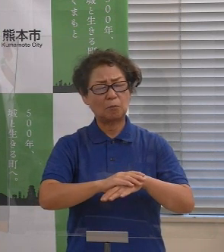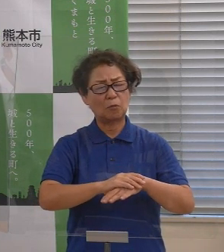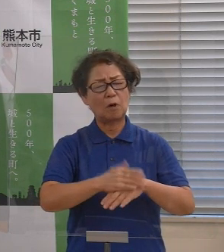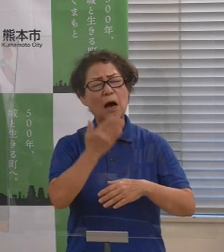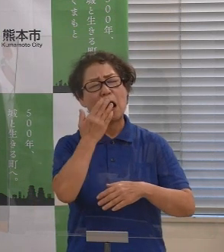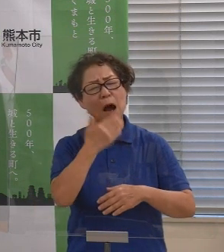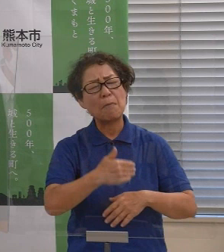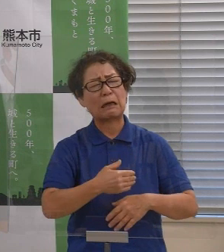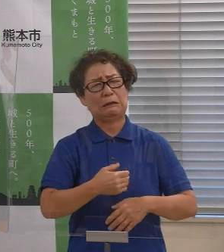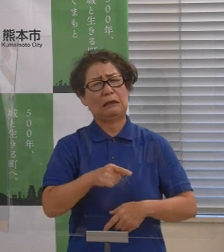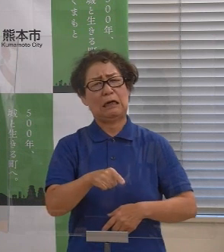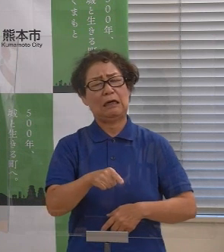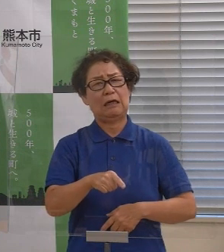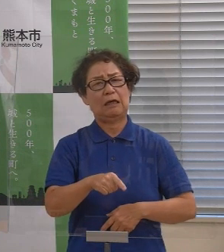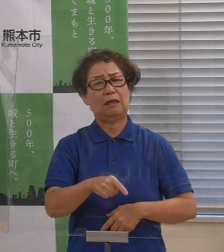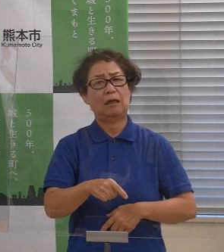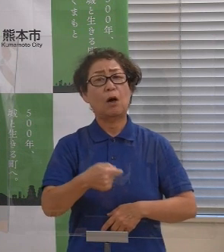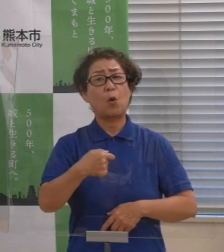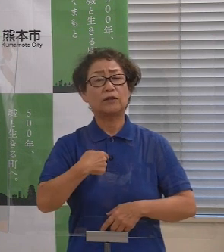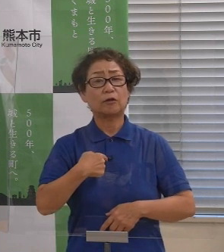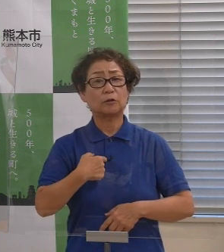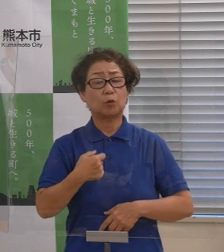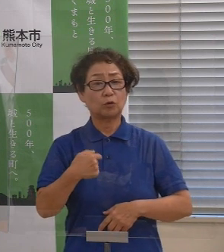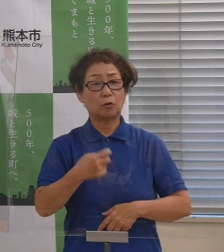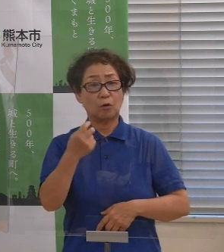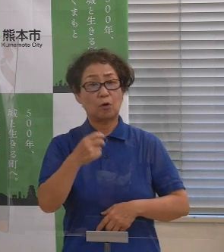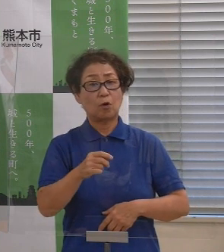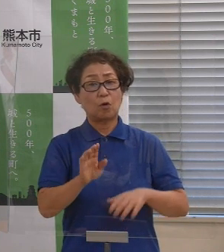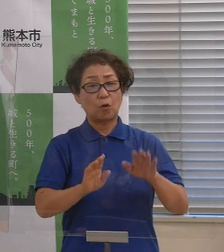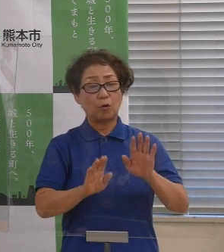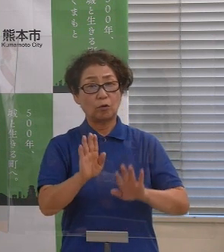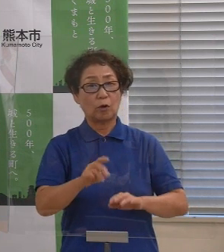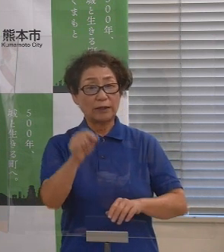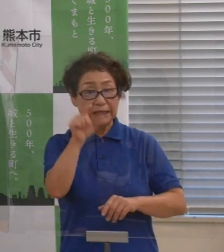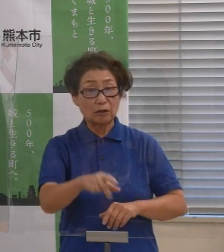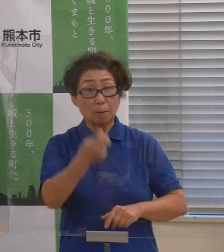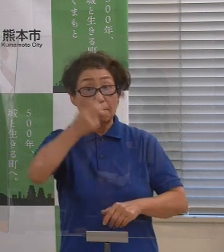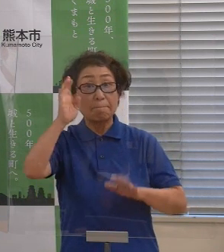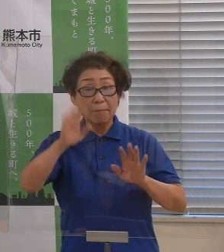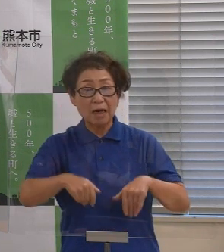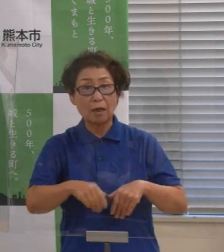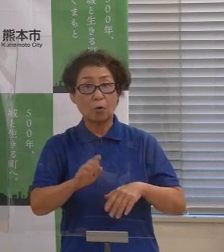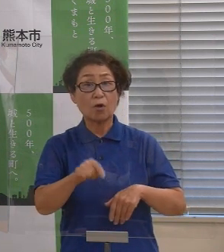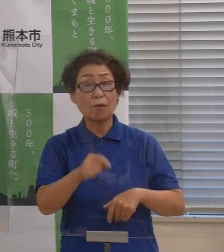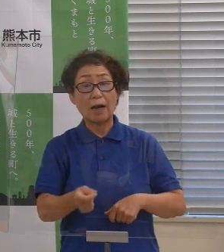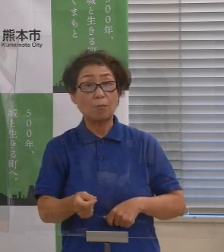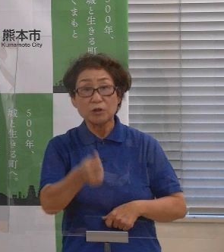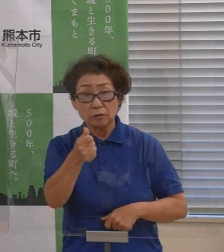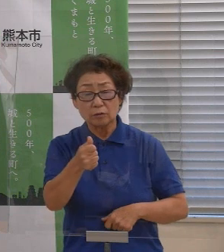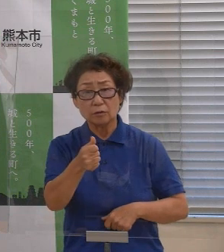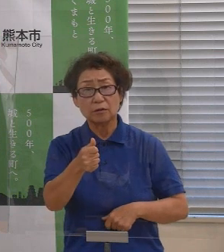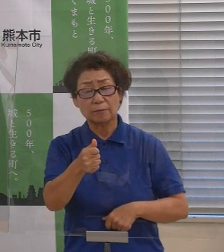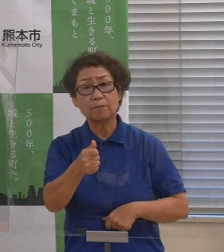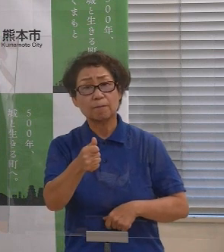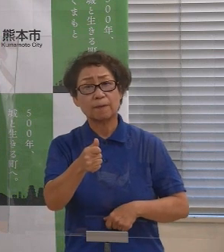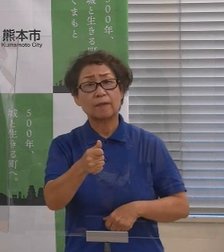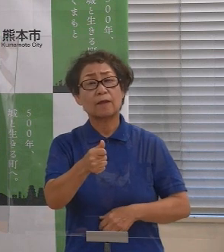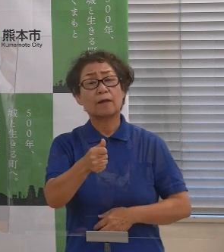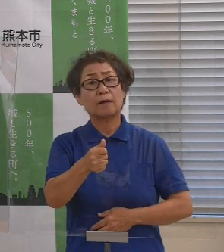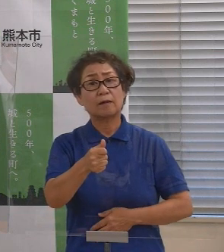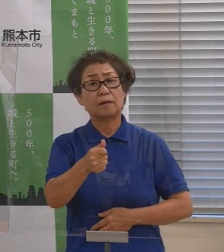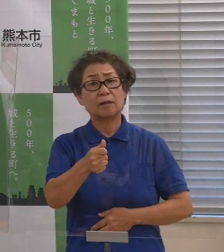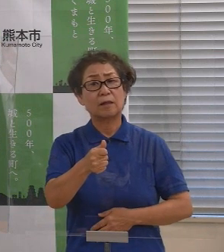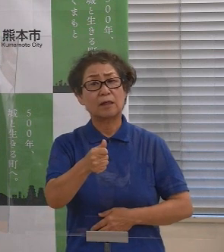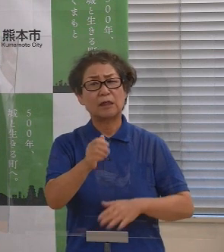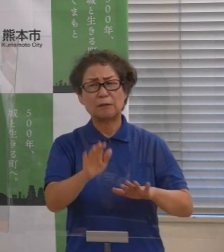ふうに思っております。で、私もそれを月曜日に確認をいたしましたので、これは直ちに もう